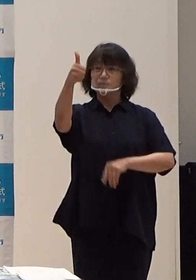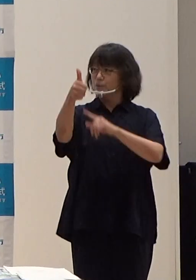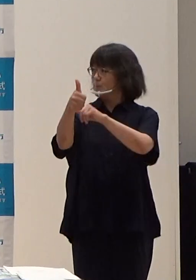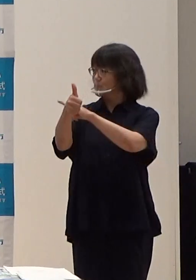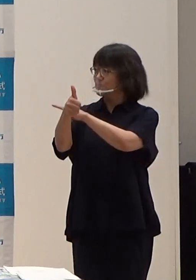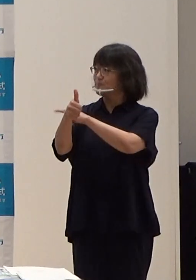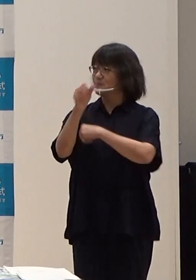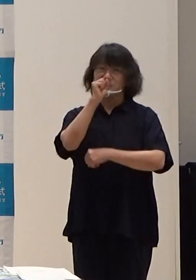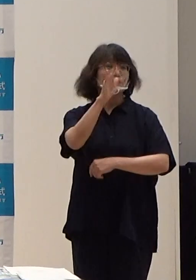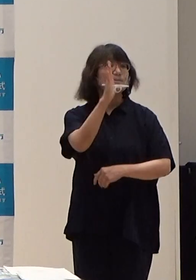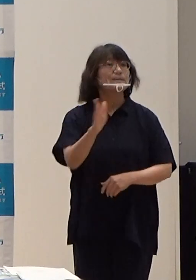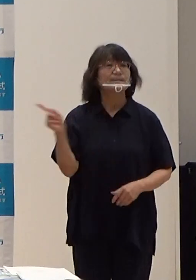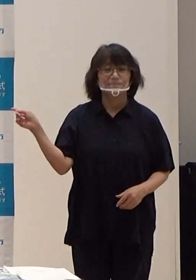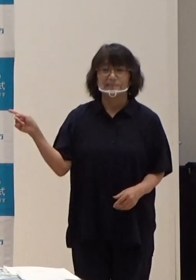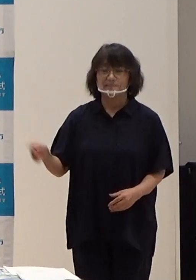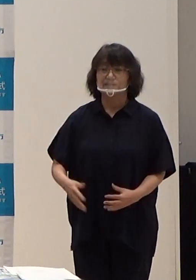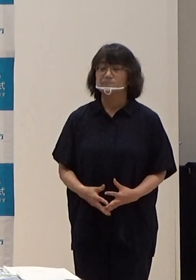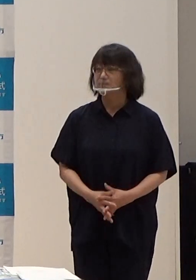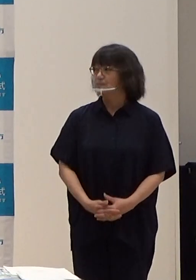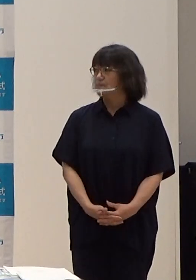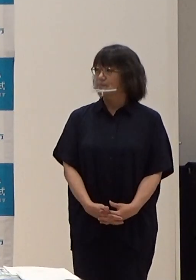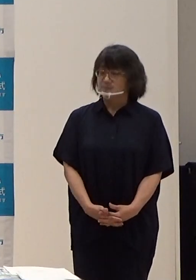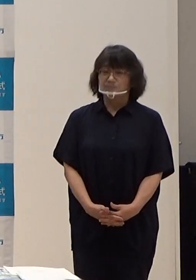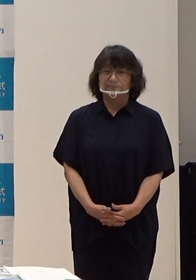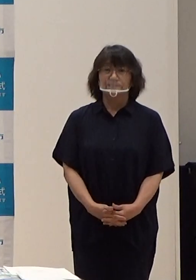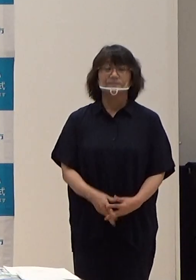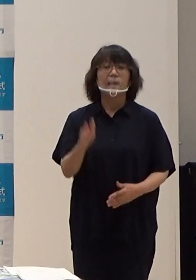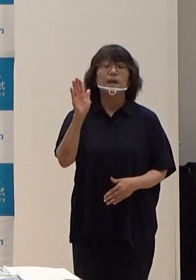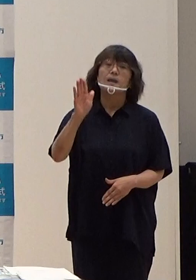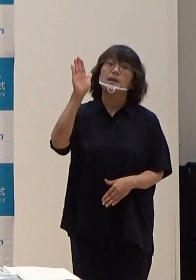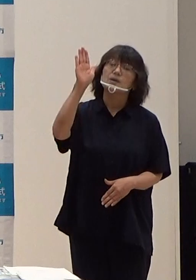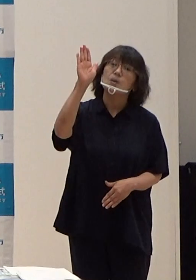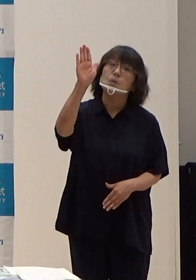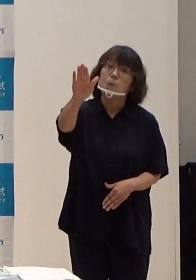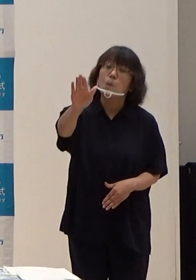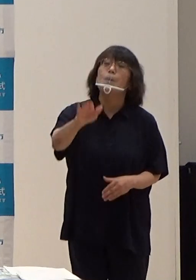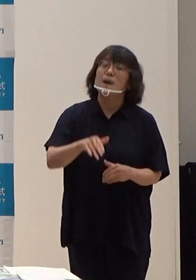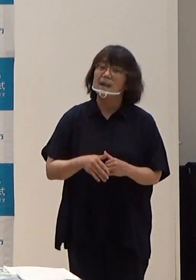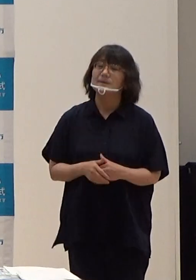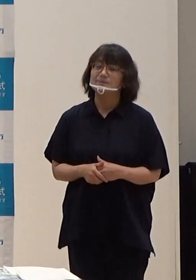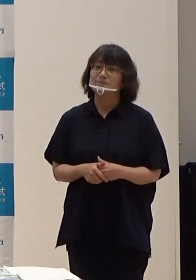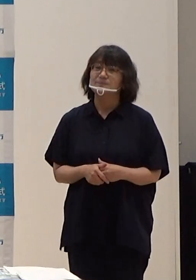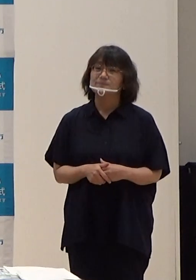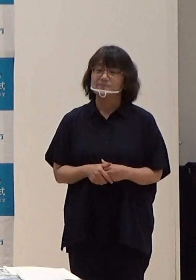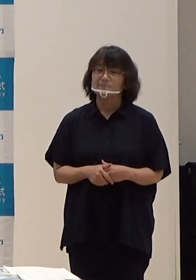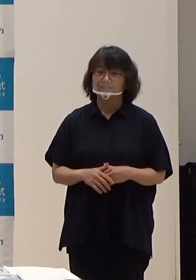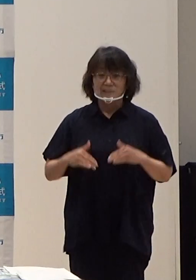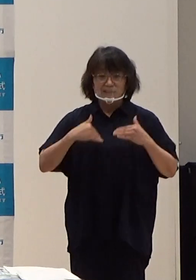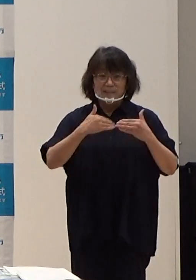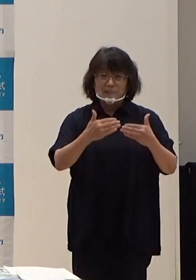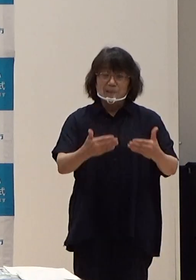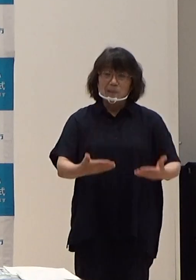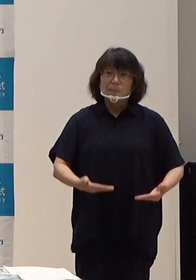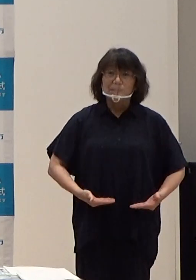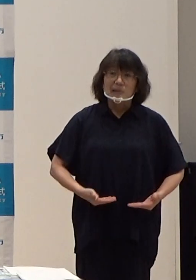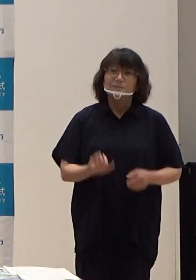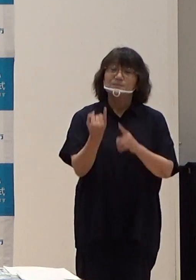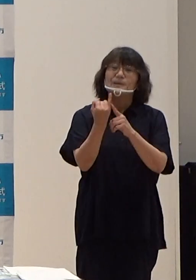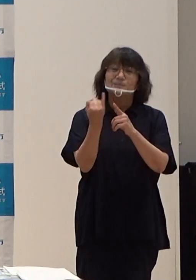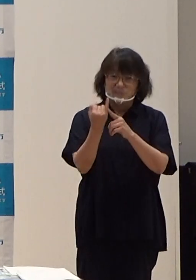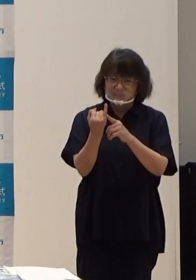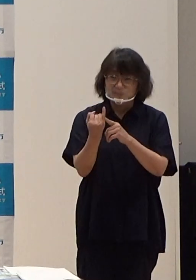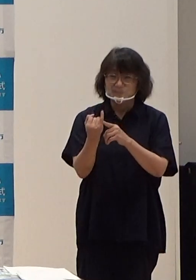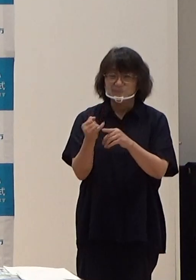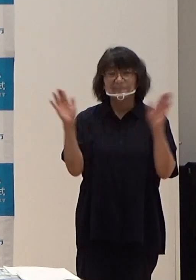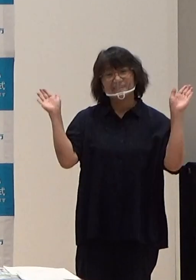はい、子ども部の相良でございます。今後につきましても、妊産婦乳幼児などを支援